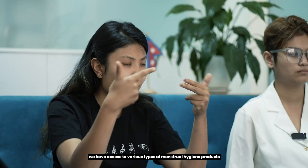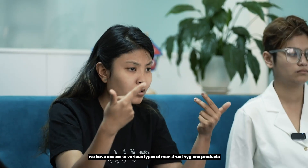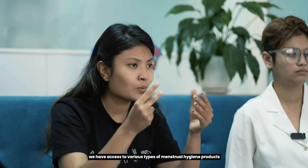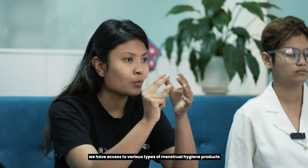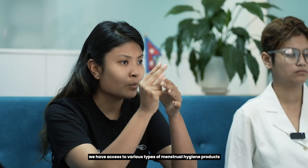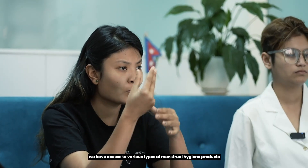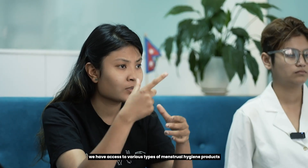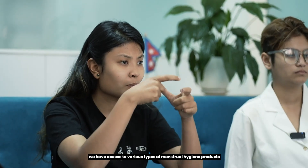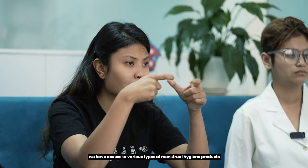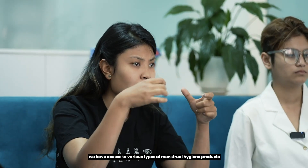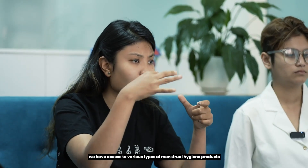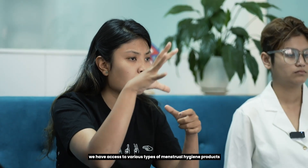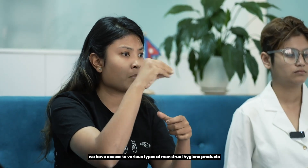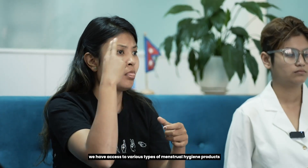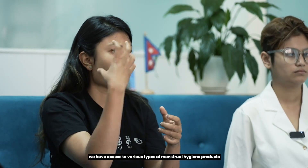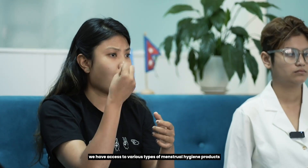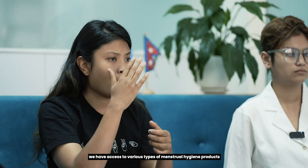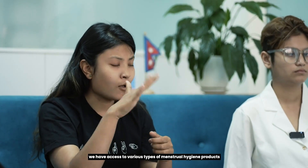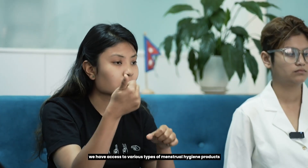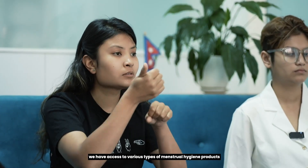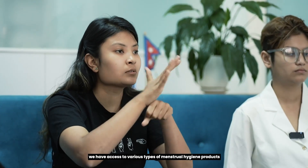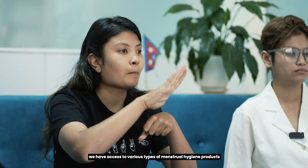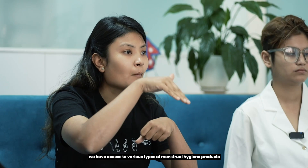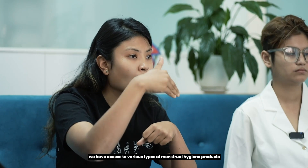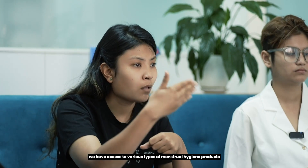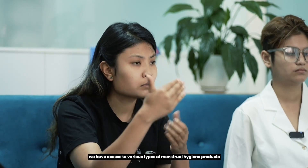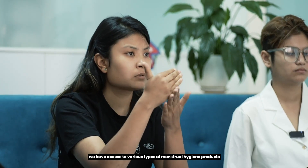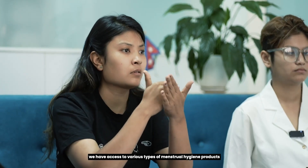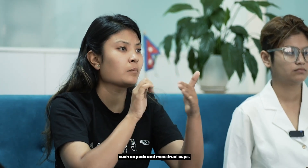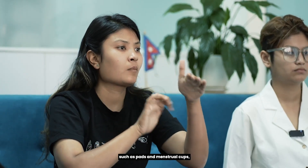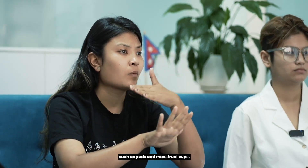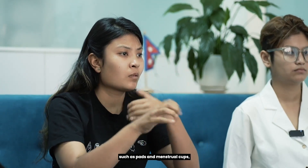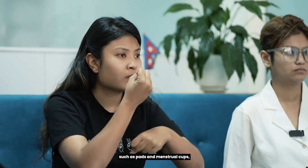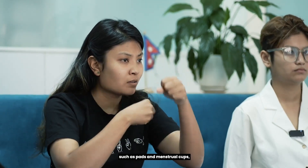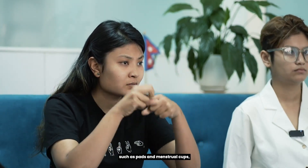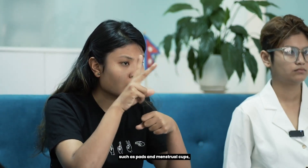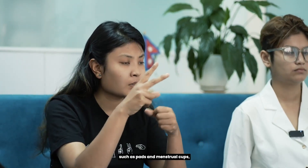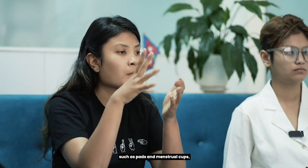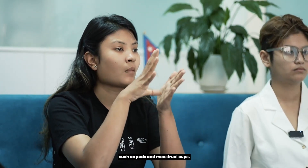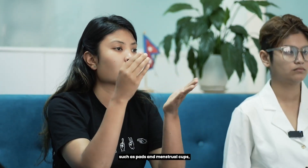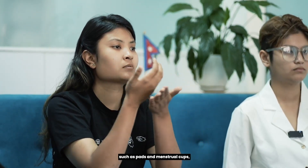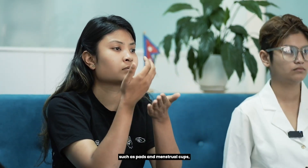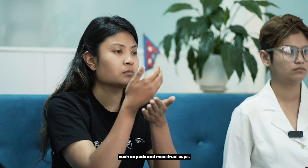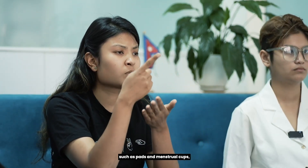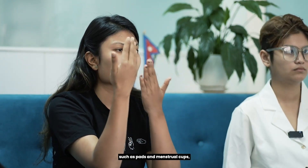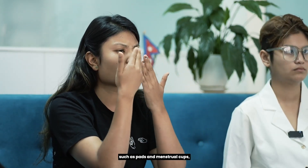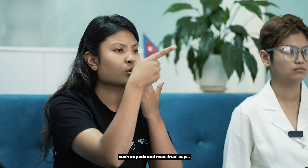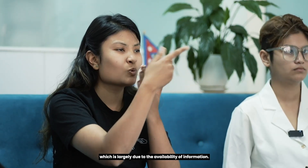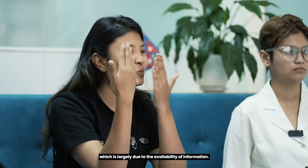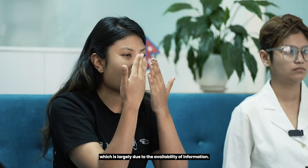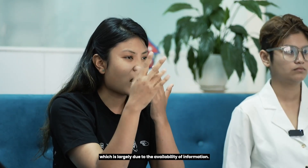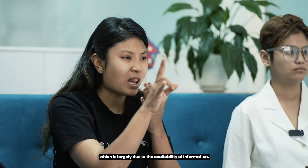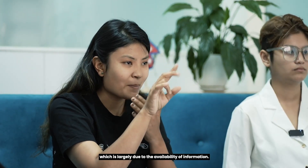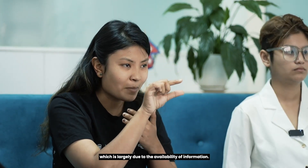विषयमा चाहिँ अब यो जुन सामग्रीहरू पाउने हुन्छ नि अहिले त तपाईँको विभिन्न प्रकारका प्याडहरू मुन कपहरू पाउँछ भन्ने कुरा त अहिले